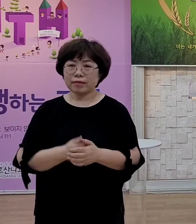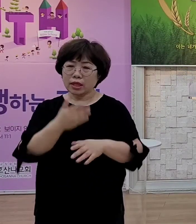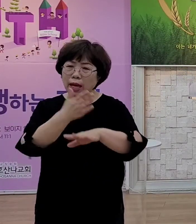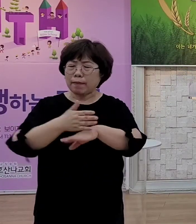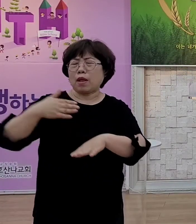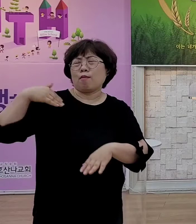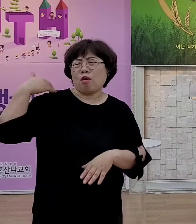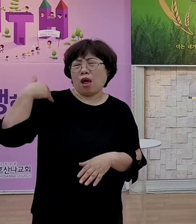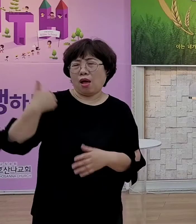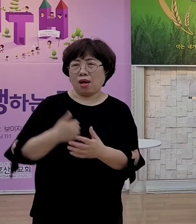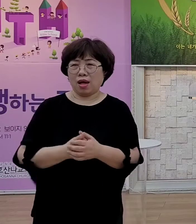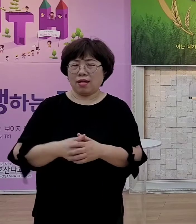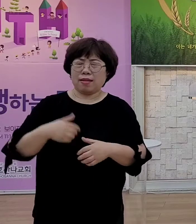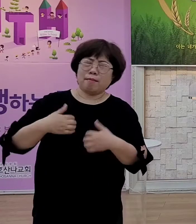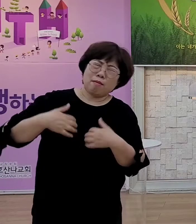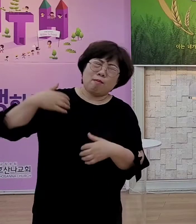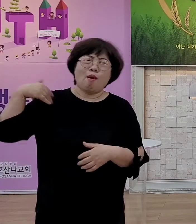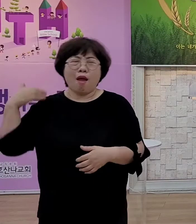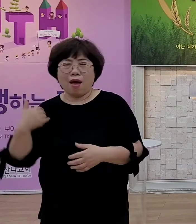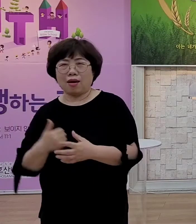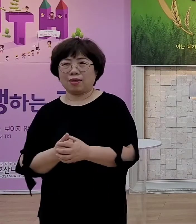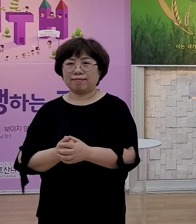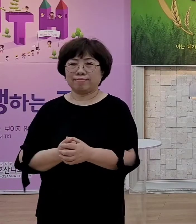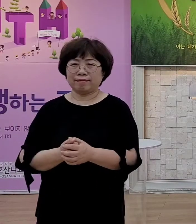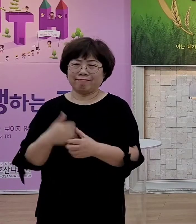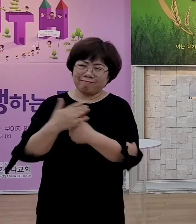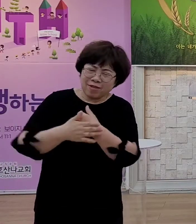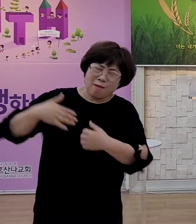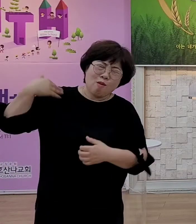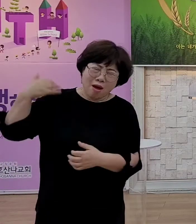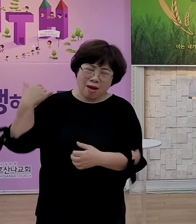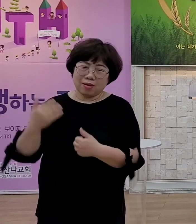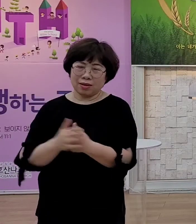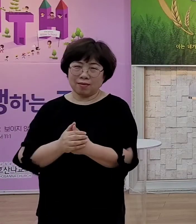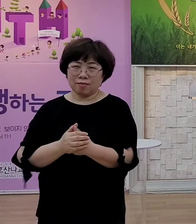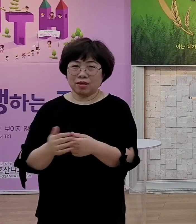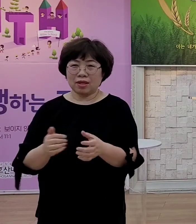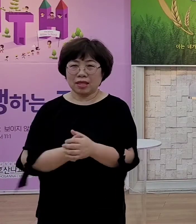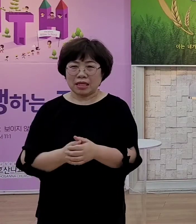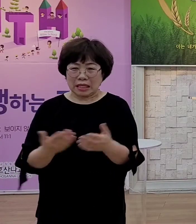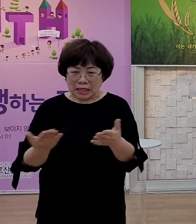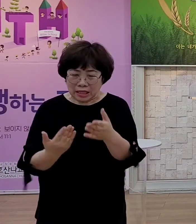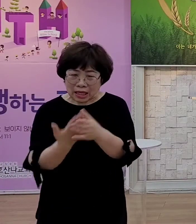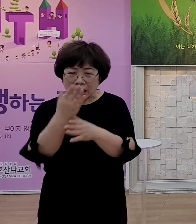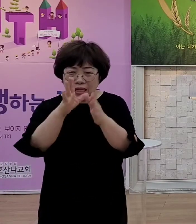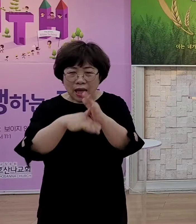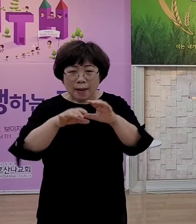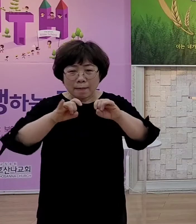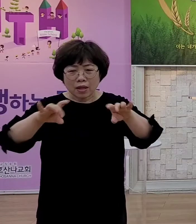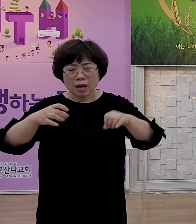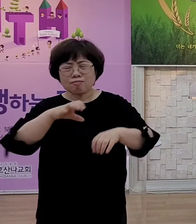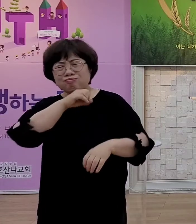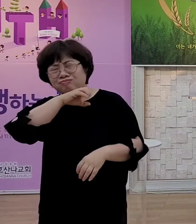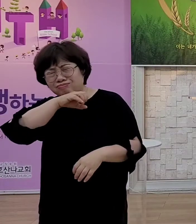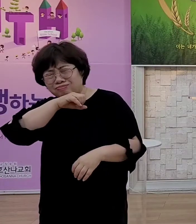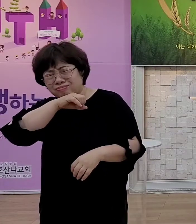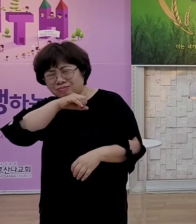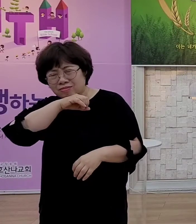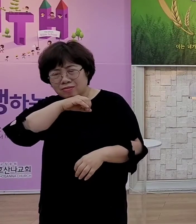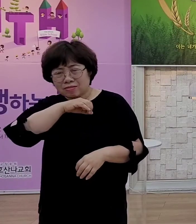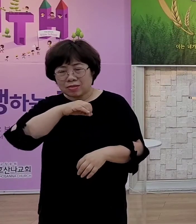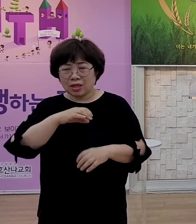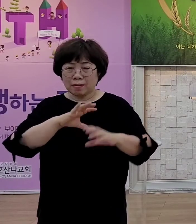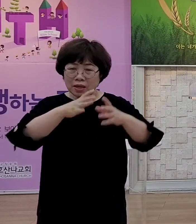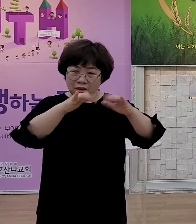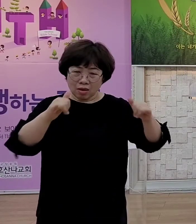감사도 모르고, 기뻐할 줄도 모르고, 은혜도 모르고, 막 무슨 일만 생기면 불평하고 원망하는 이걸 내버려 두실